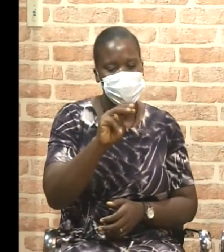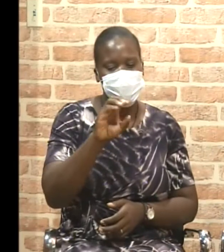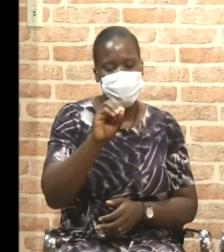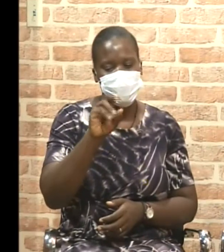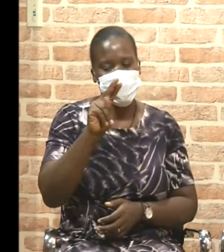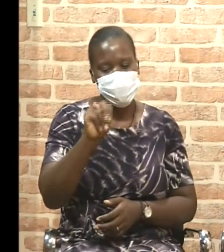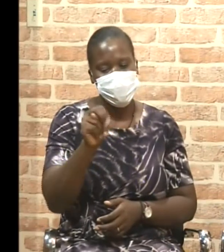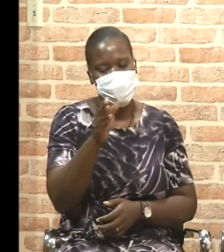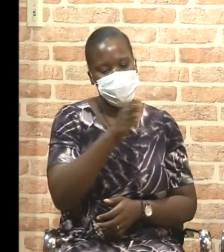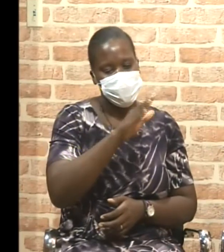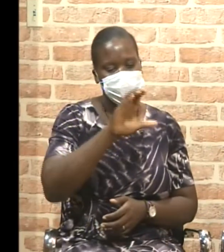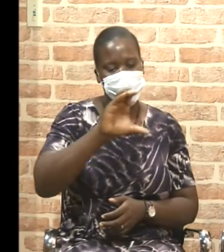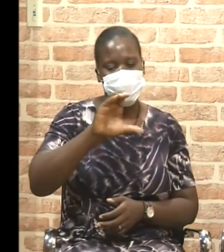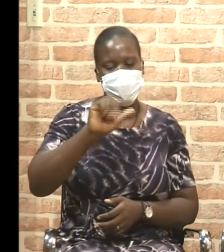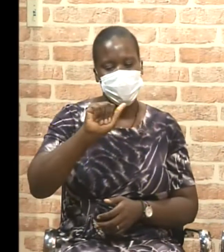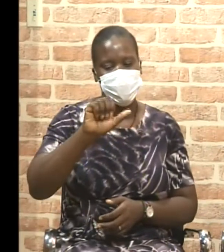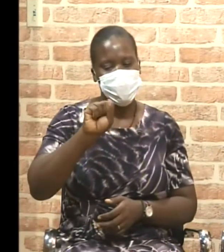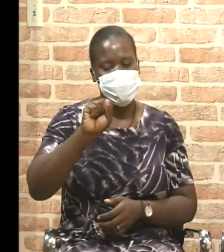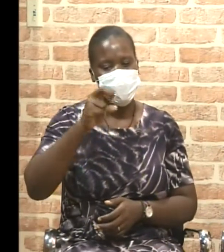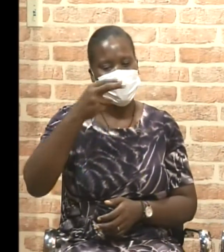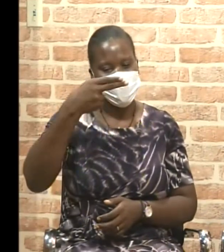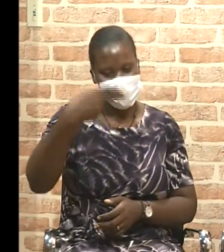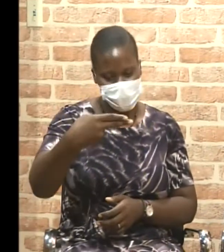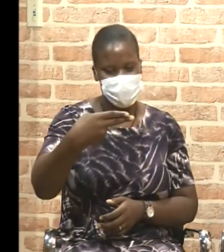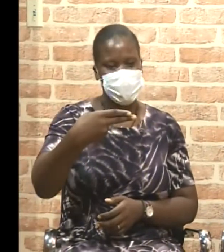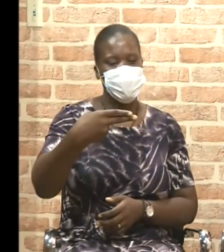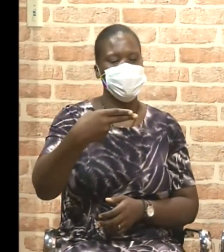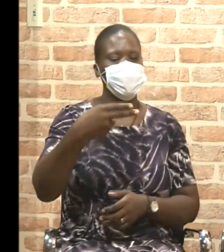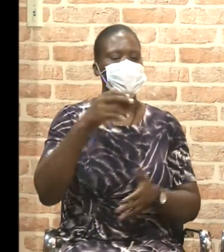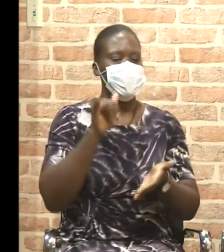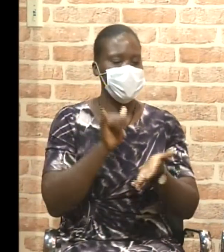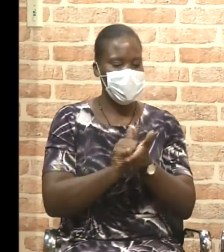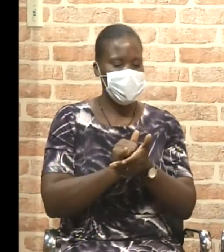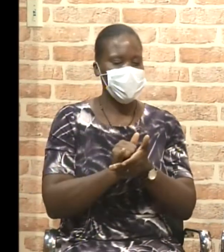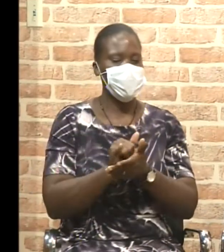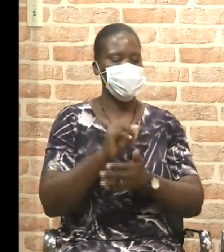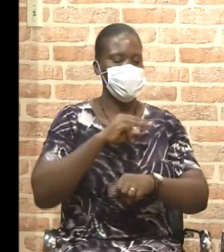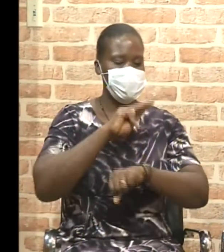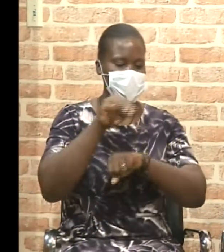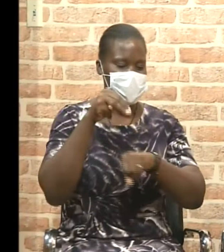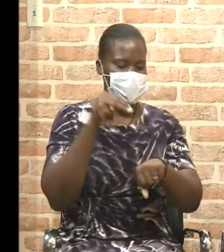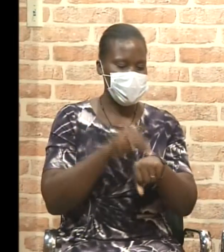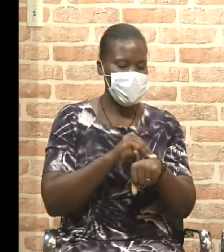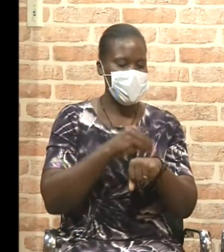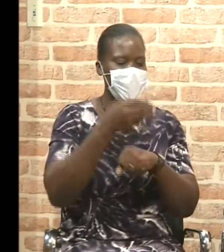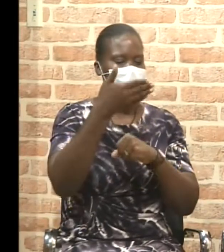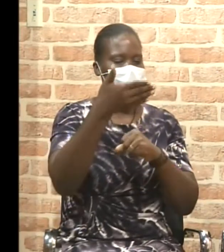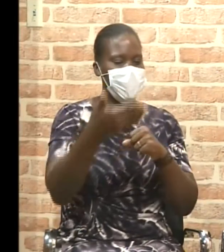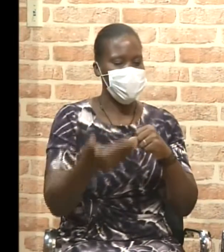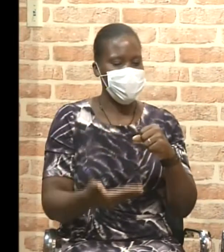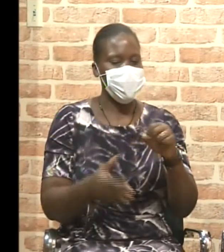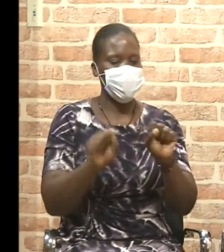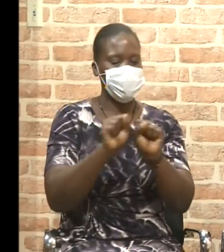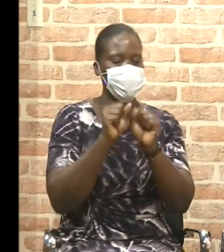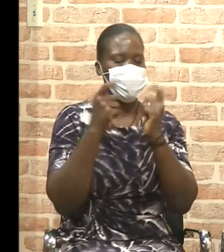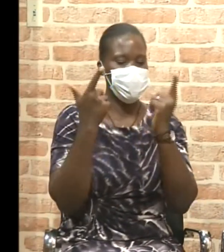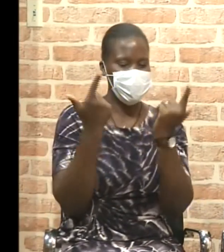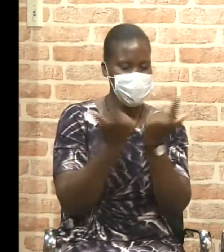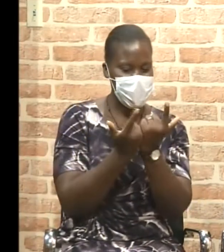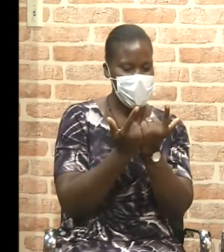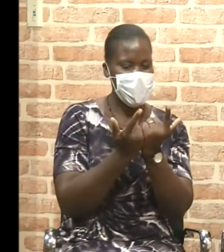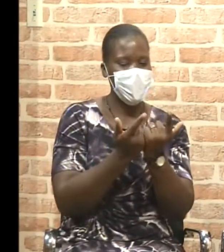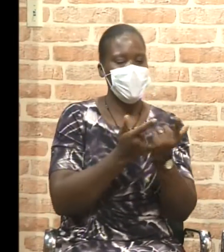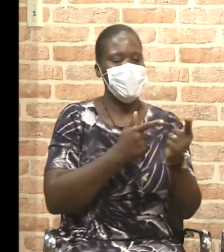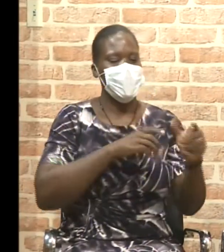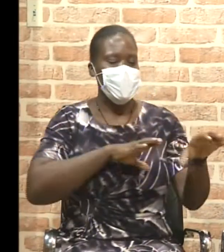donné que c'est affaires sociales qui a coordonné aspect ça. Nous-mêmes, nous avons un programme qui est